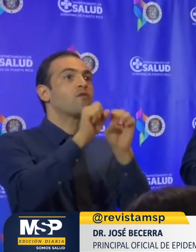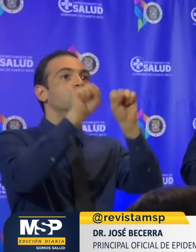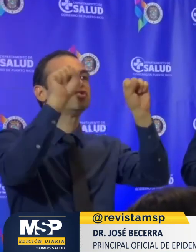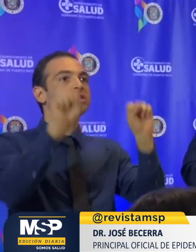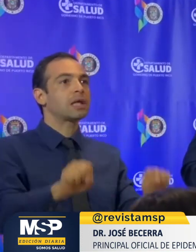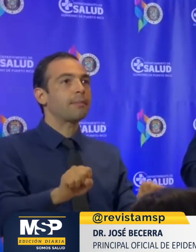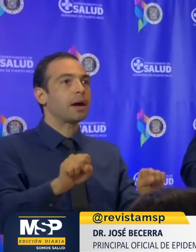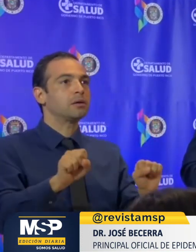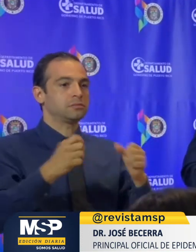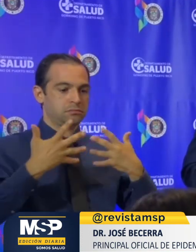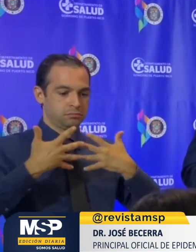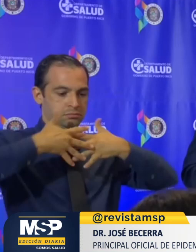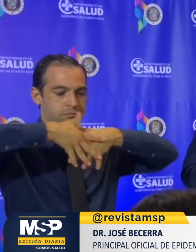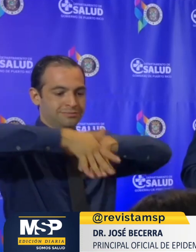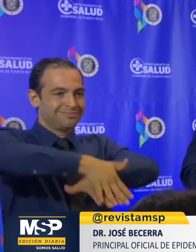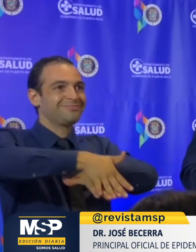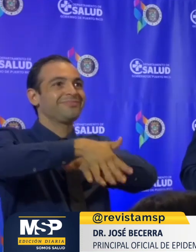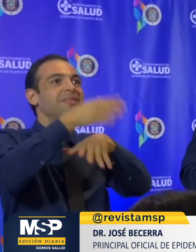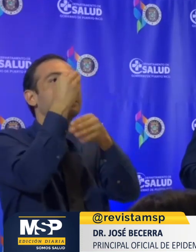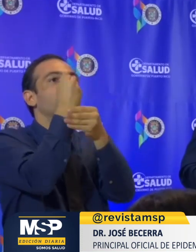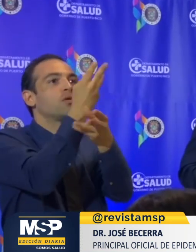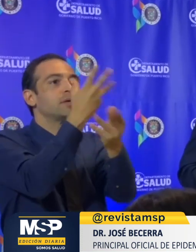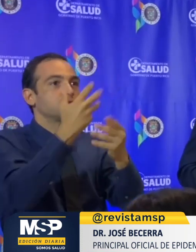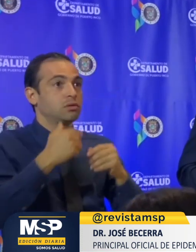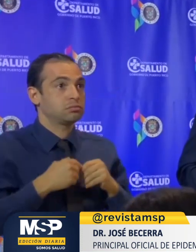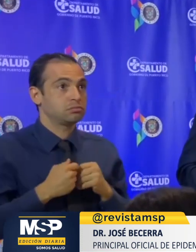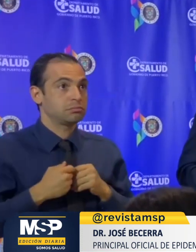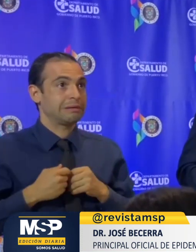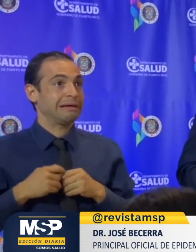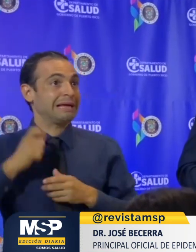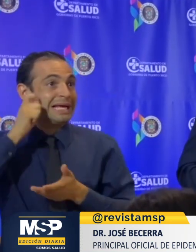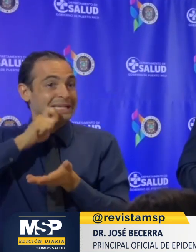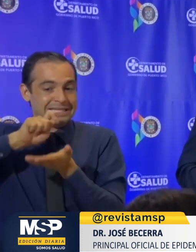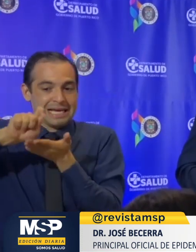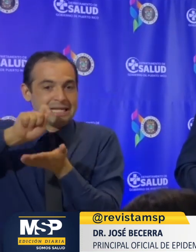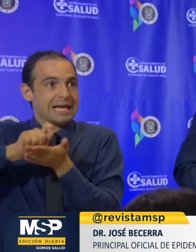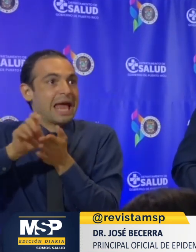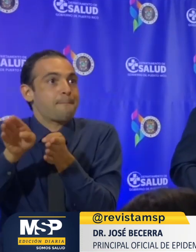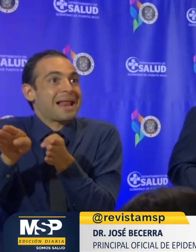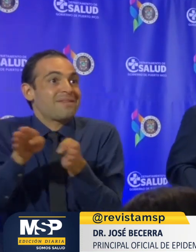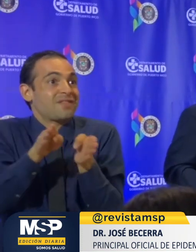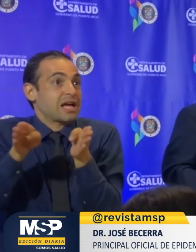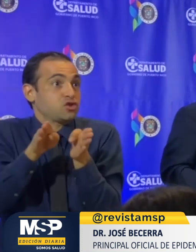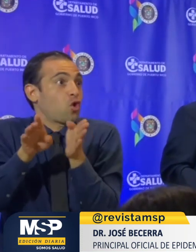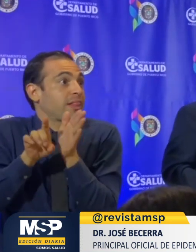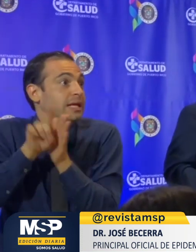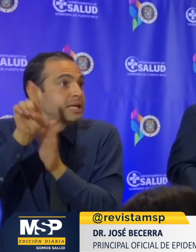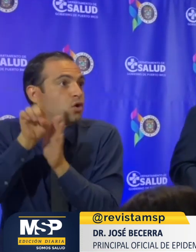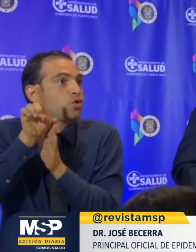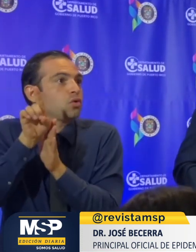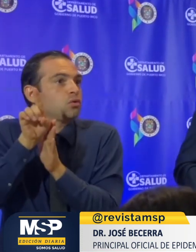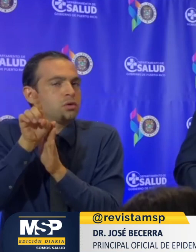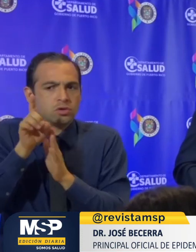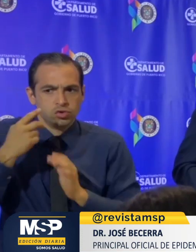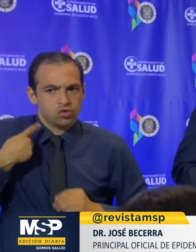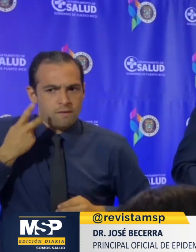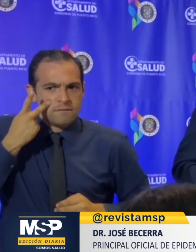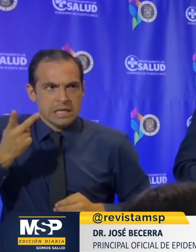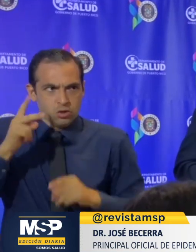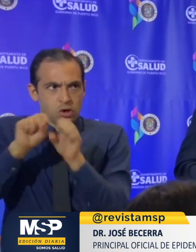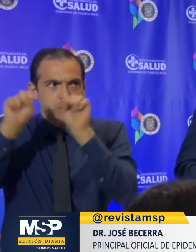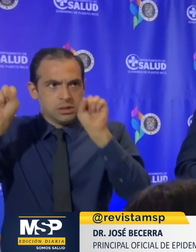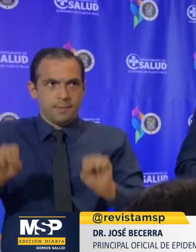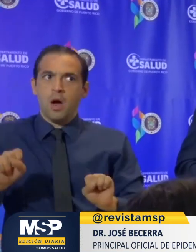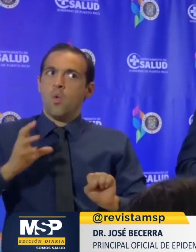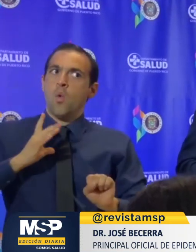de información a cargo de la Secretaría de Planificación y Desarrollo, el cual he visto y es muy prometedor